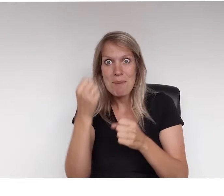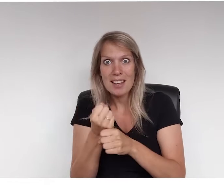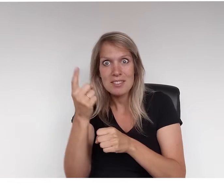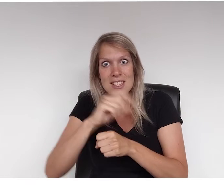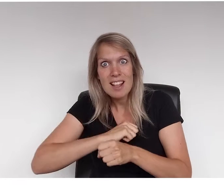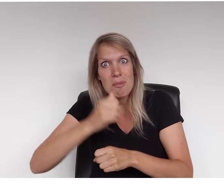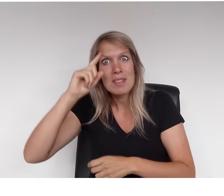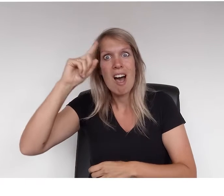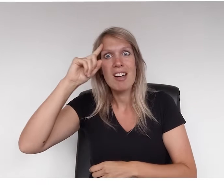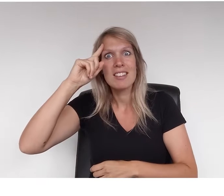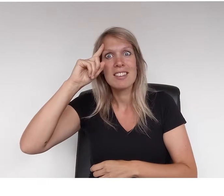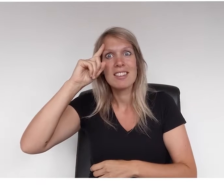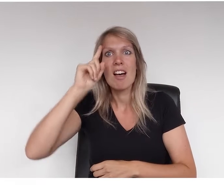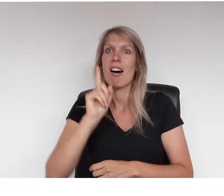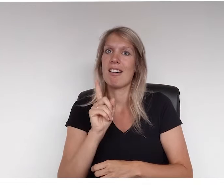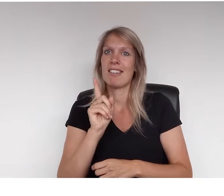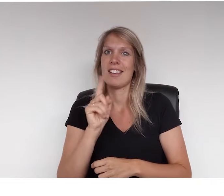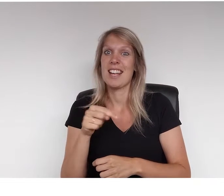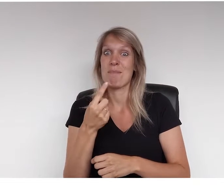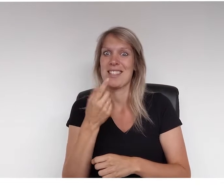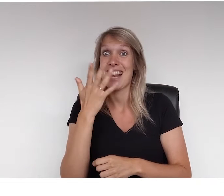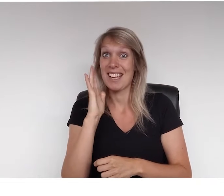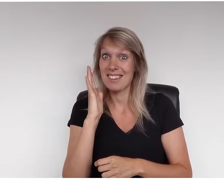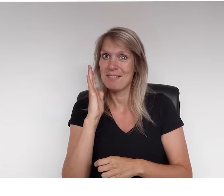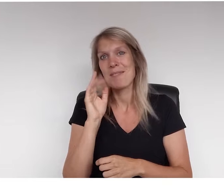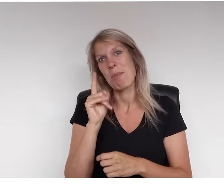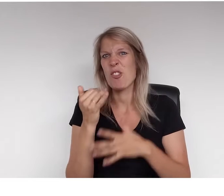En het lekkerste heb ik voor het laatst bewaard.